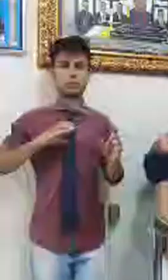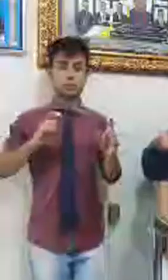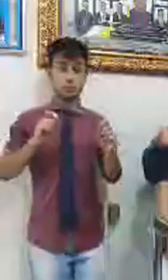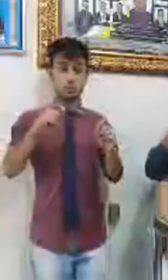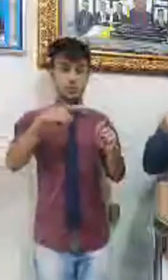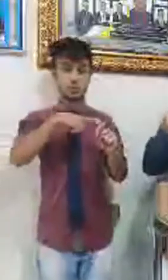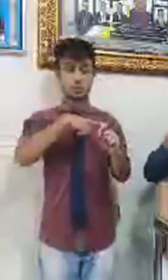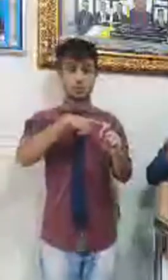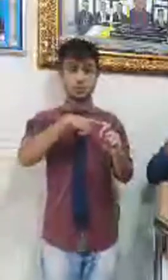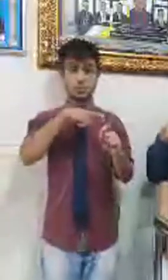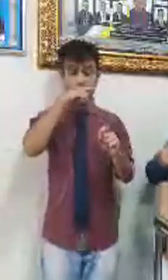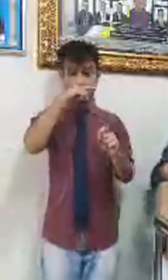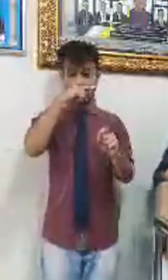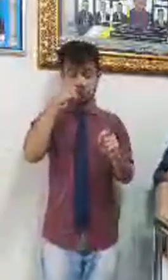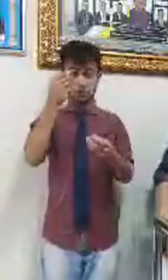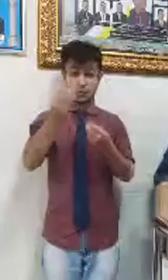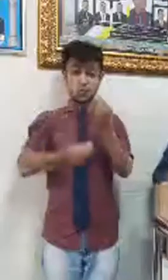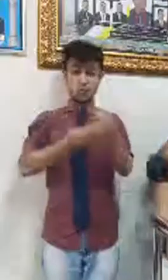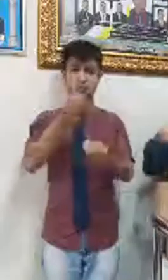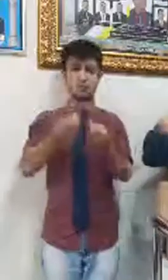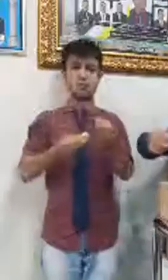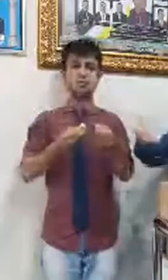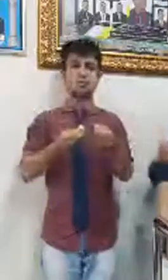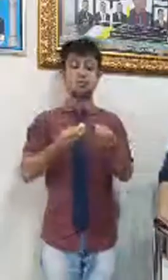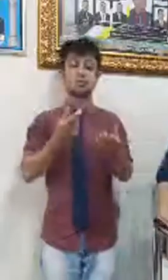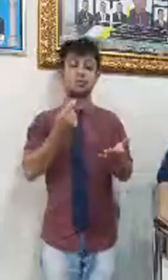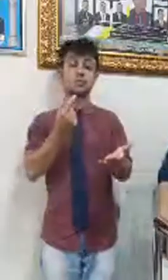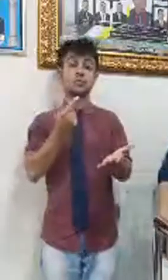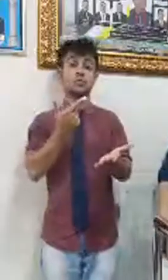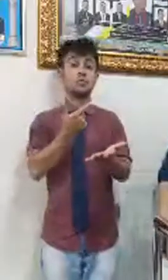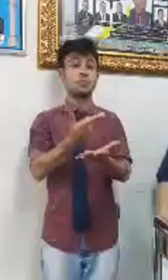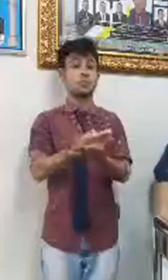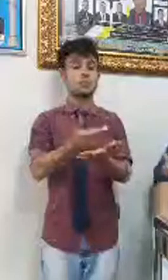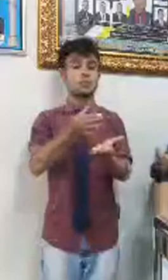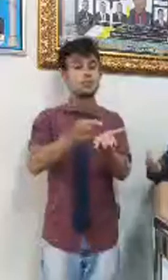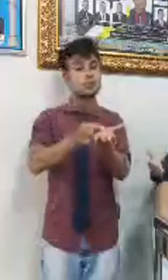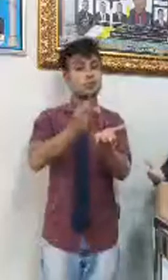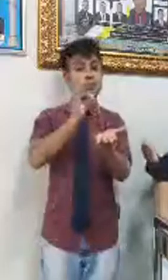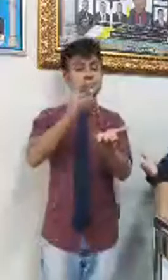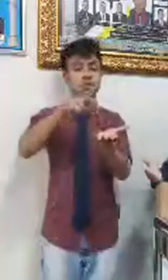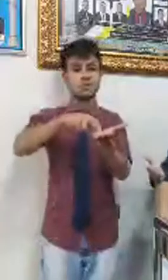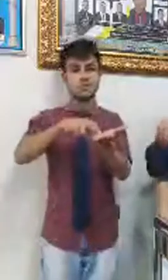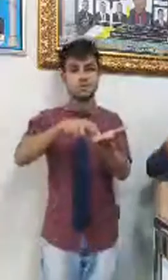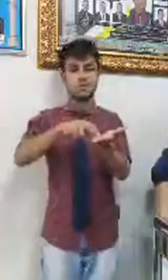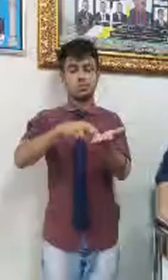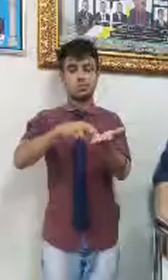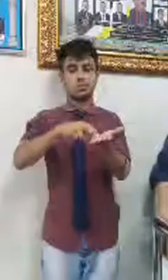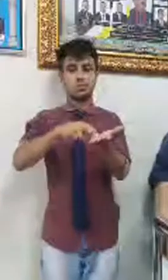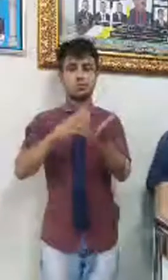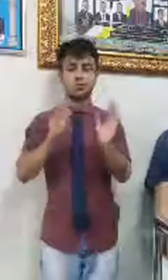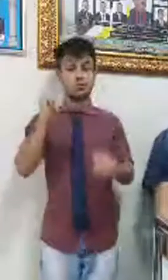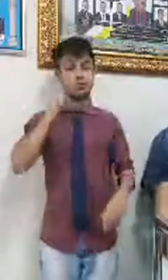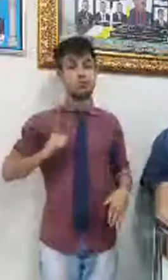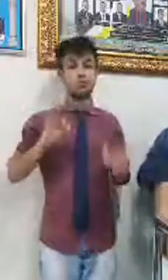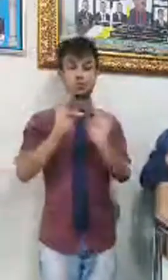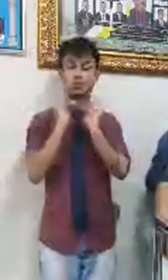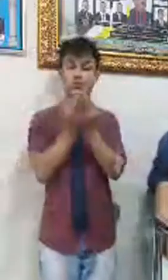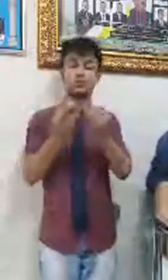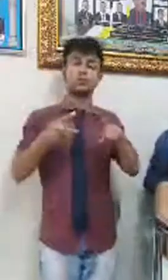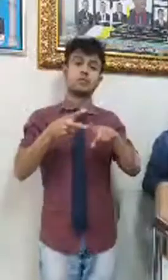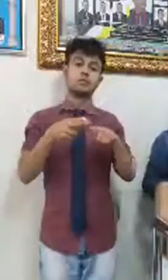comprar uma colher de pó para fazer um café de manhã, mas cortou o Bolsa Família. Então, a gente quer rever e também pedir para fazer